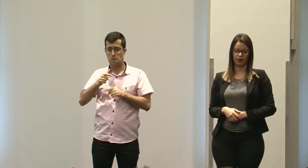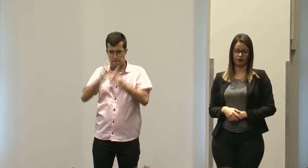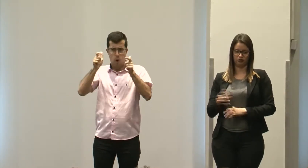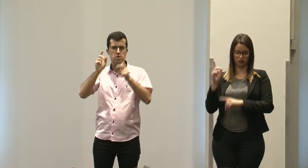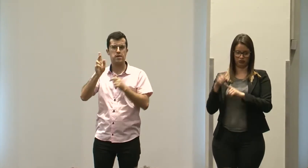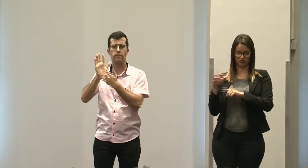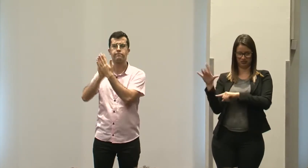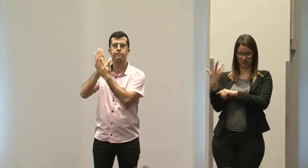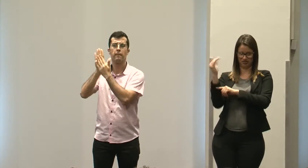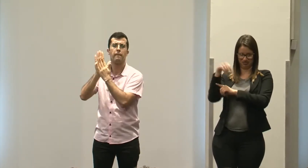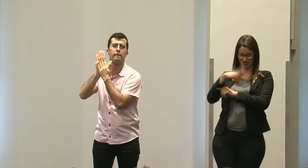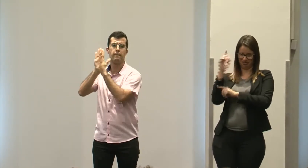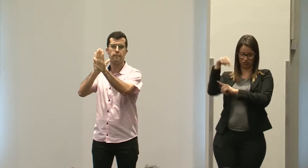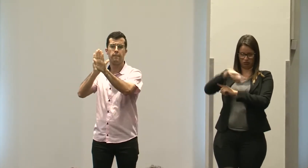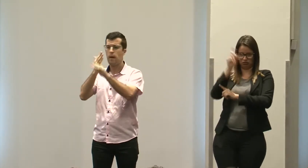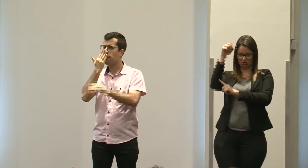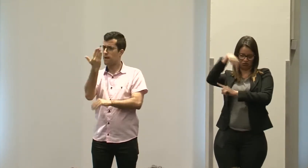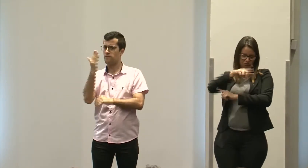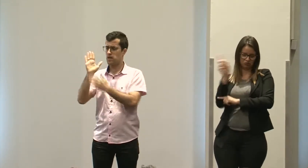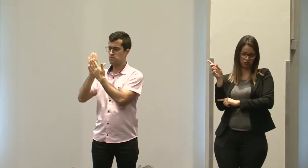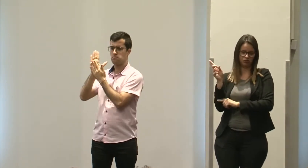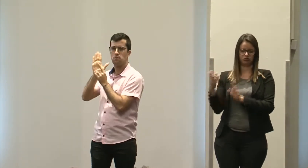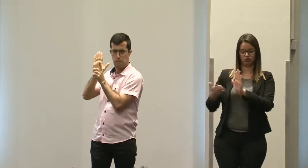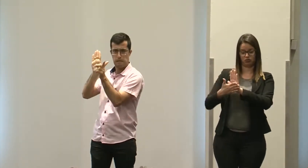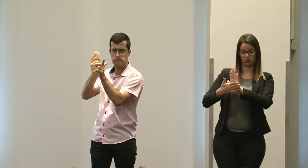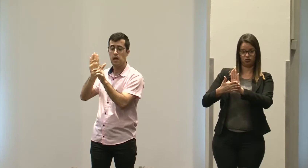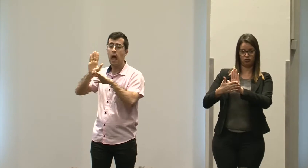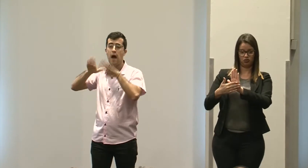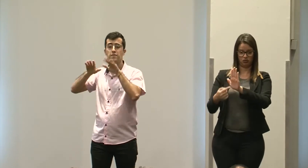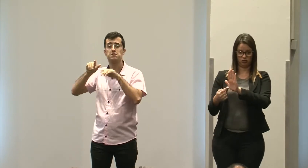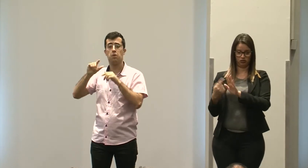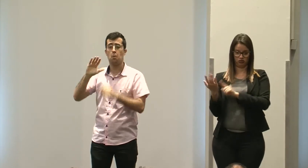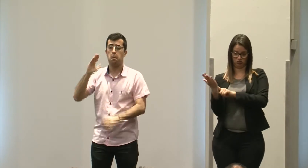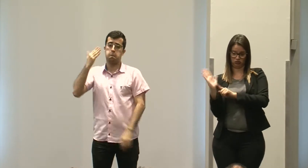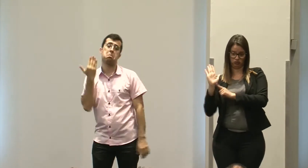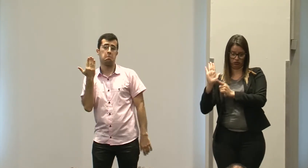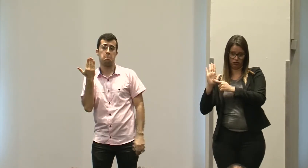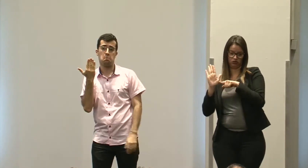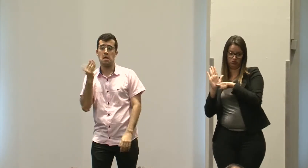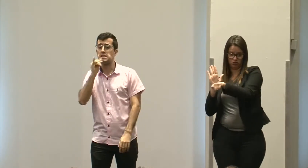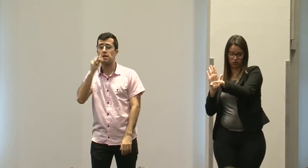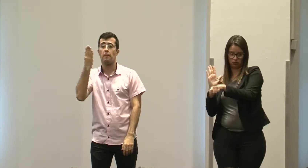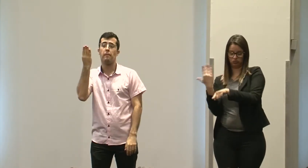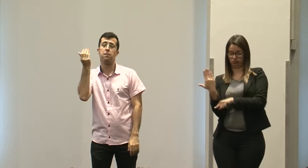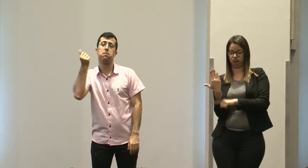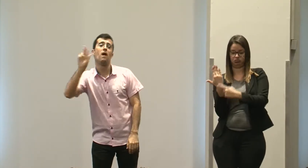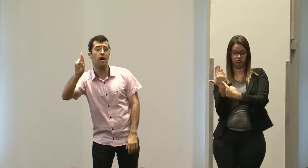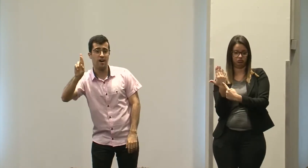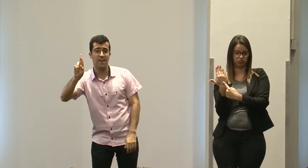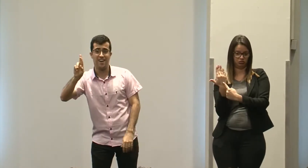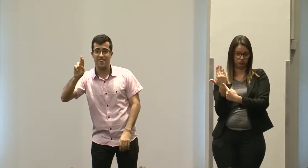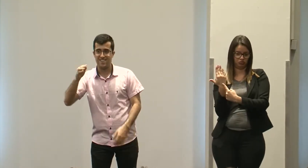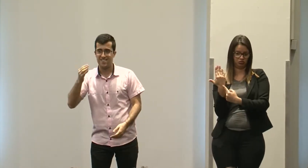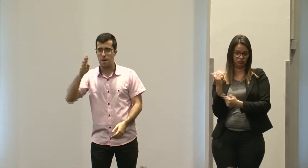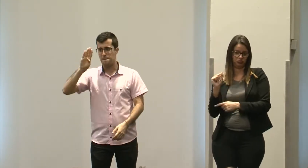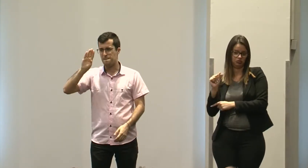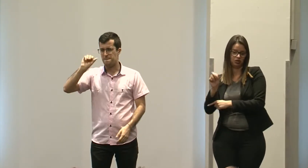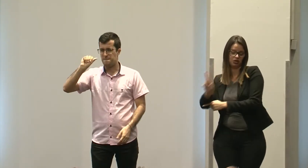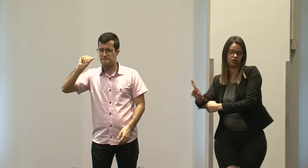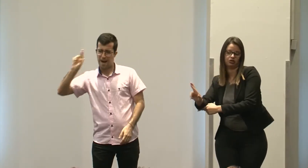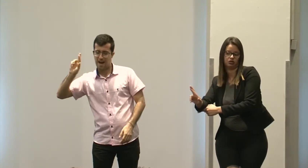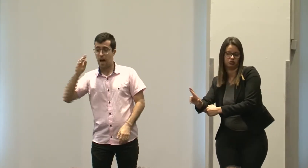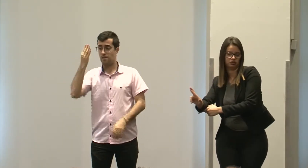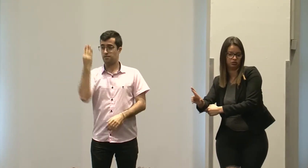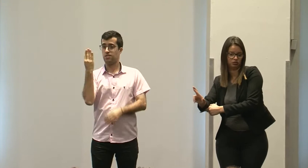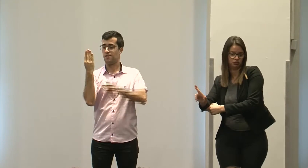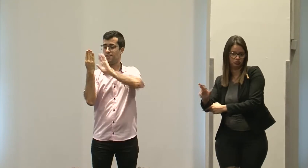A orientação de mãos também. Normalmente utilizamos a palma da mão para frente, mas em alguns casos a palma da